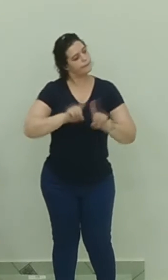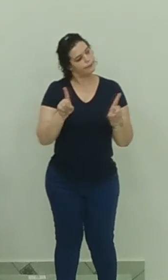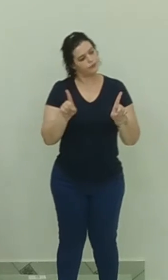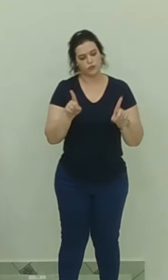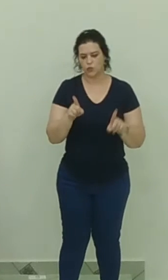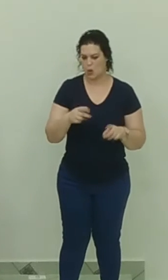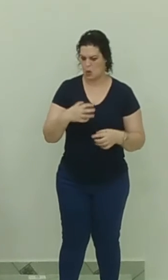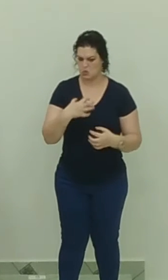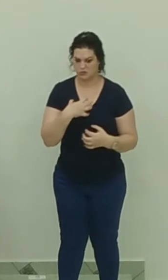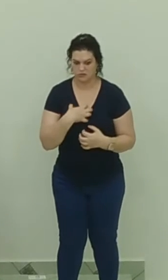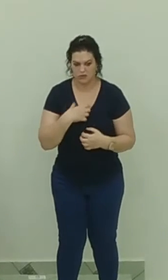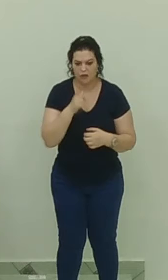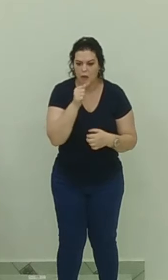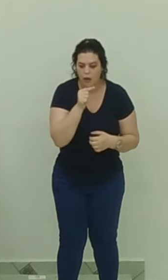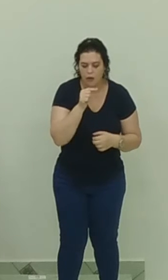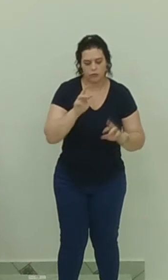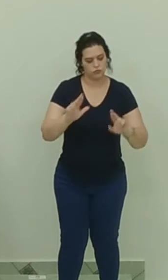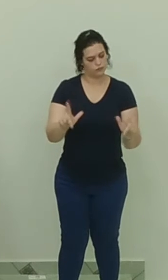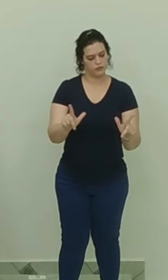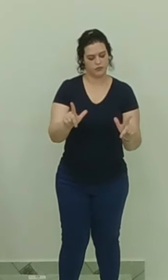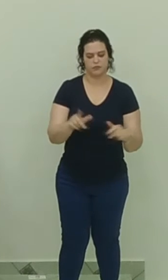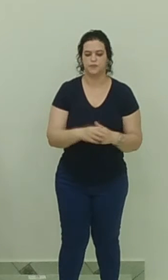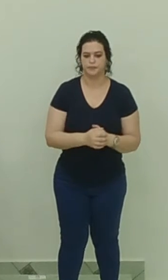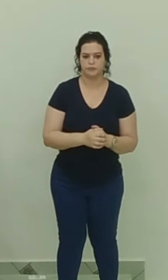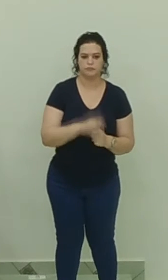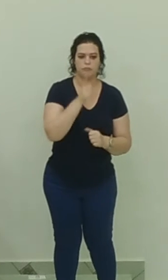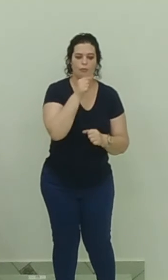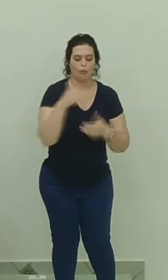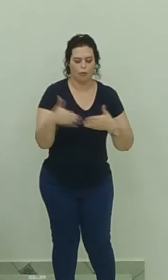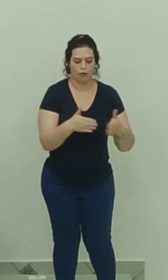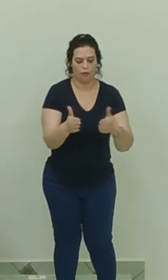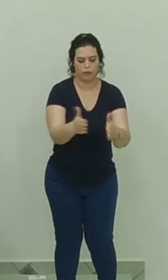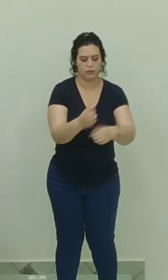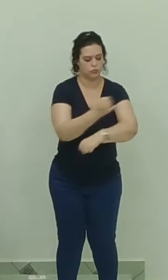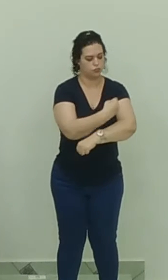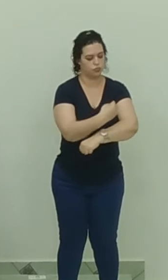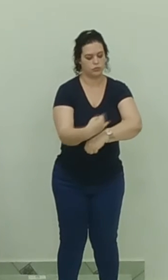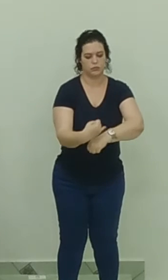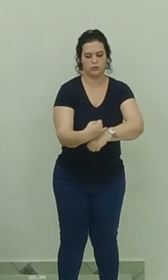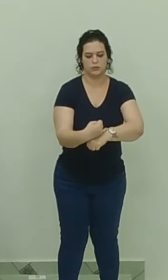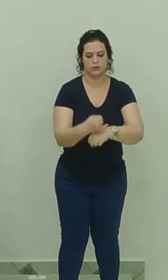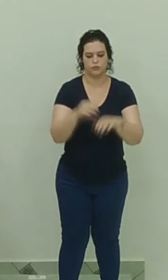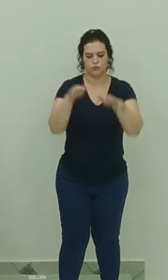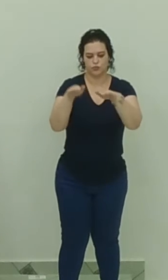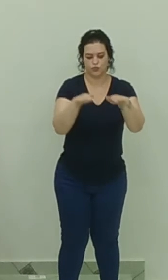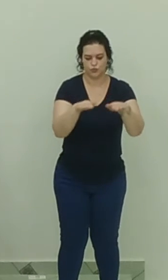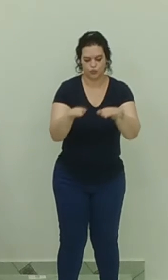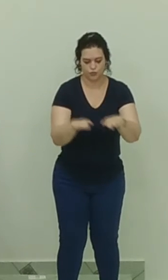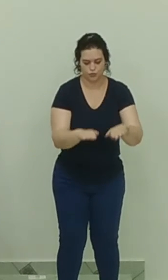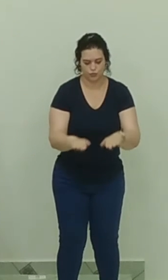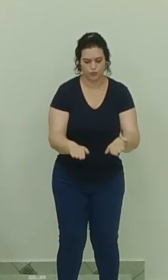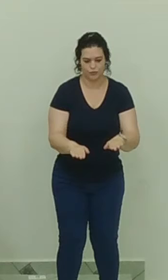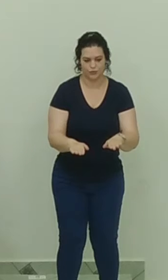Jordão hoje não é igual. É um rio que já baixou o nível na época de Jesus, já era